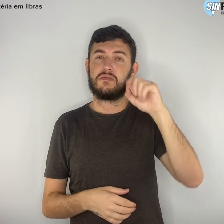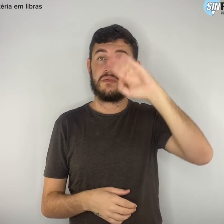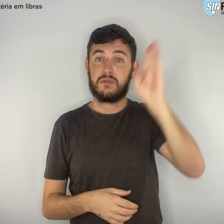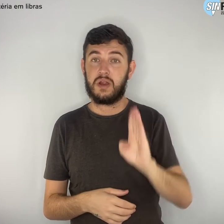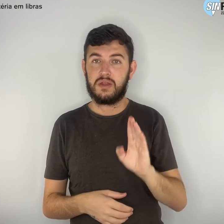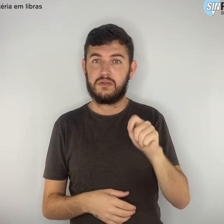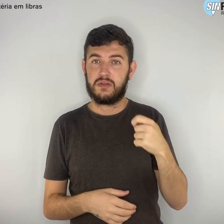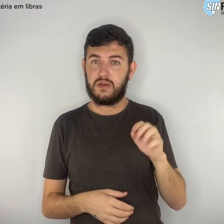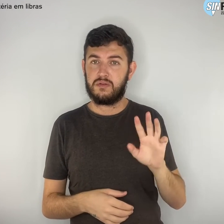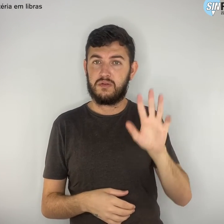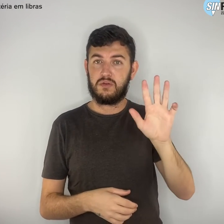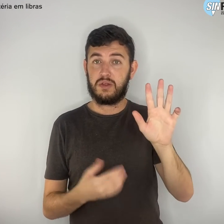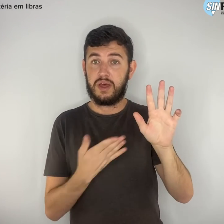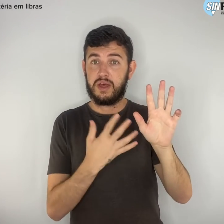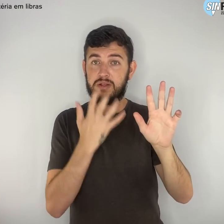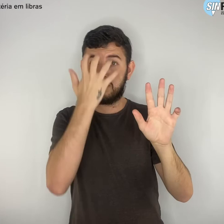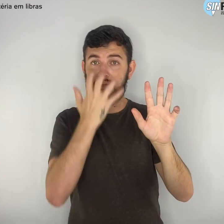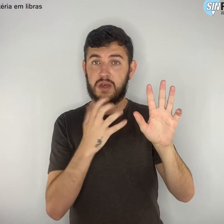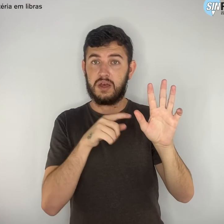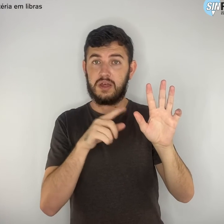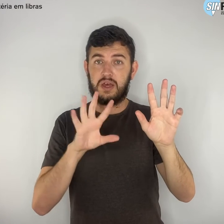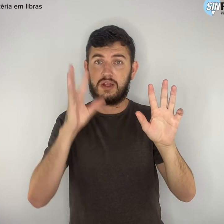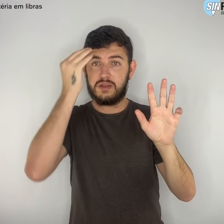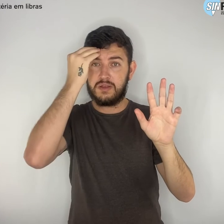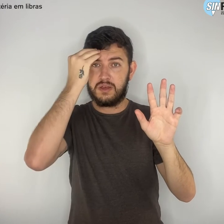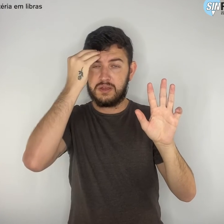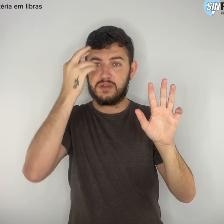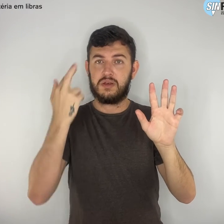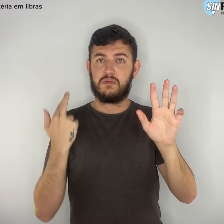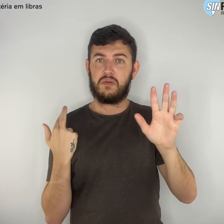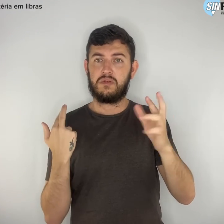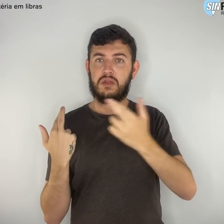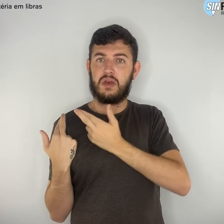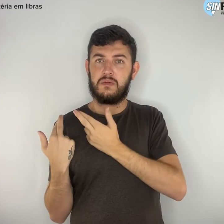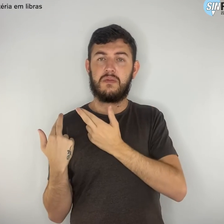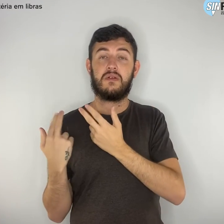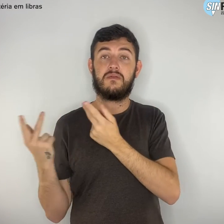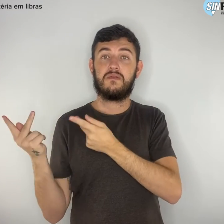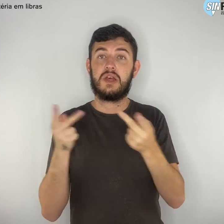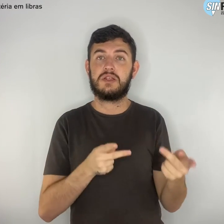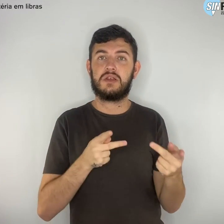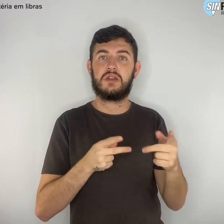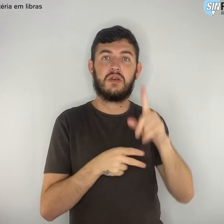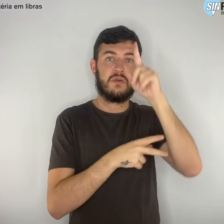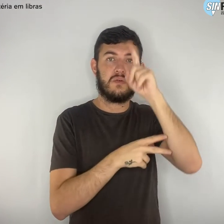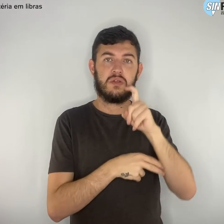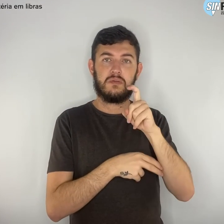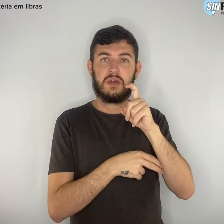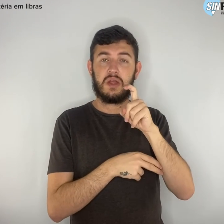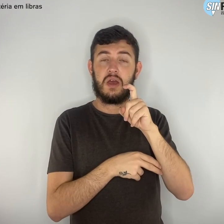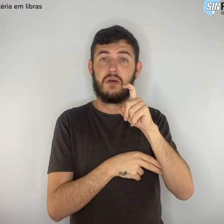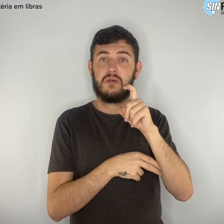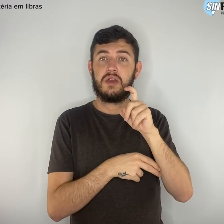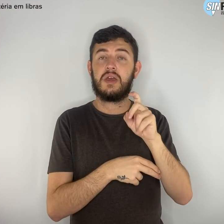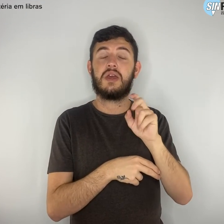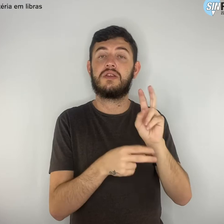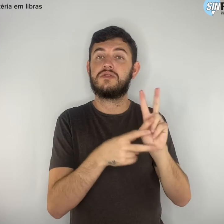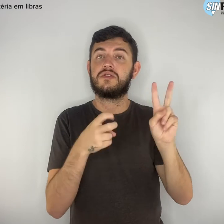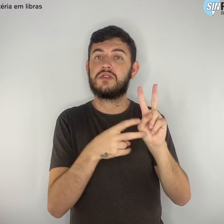e ciente de seus deveres, visitasse um hospital indígena de Roraima, para que visse à